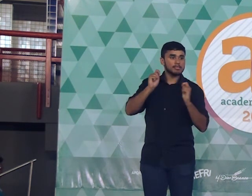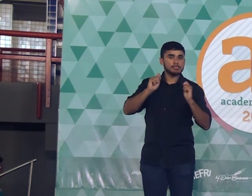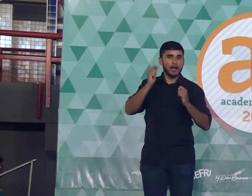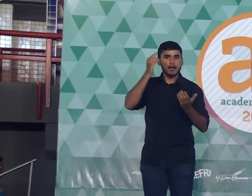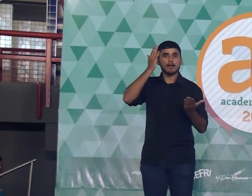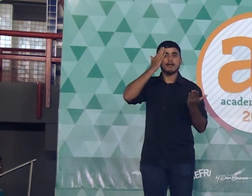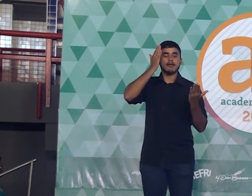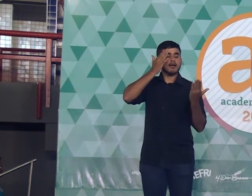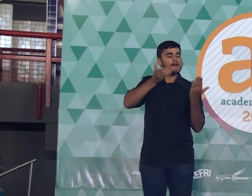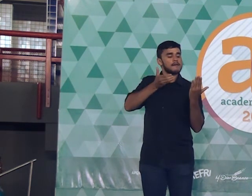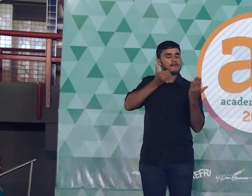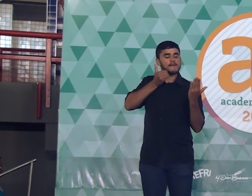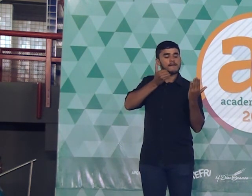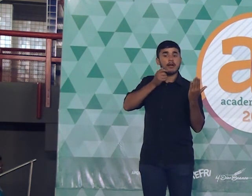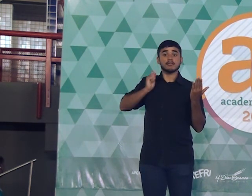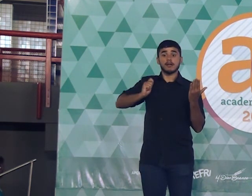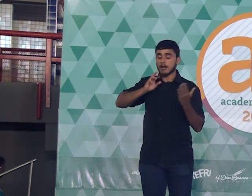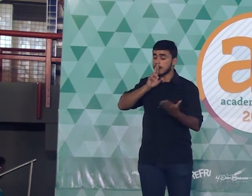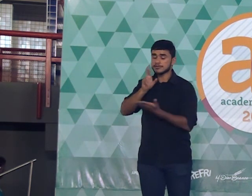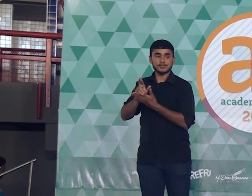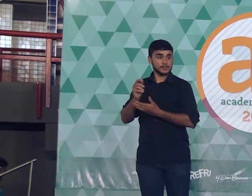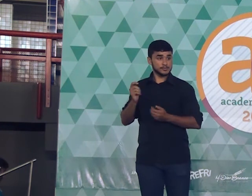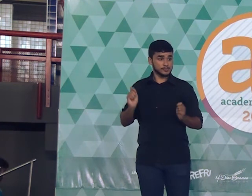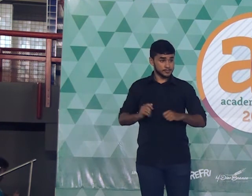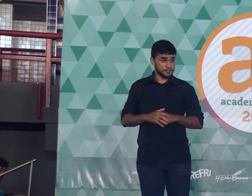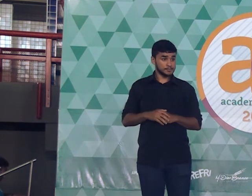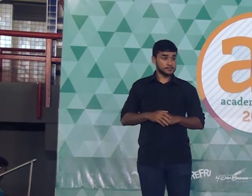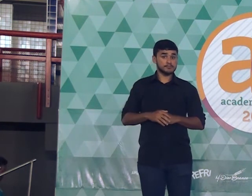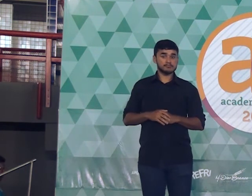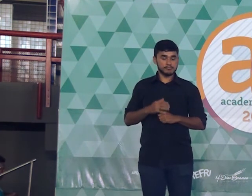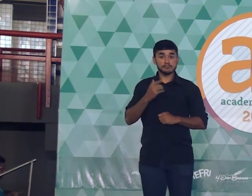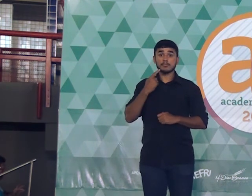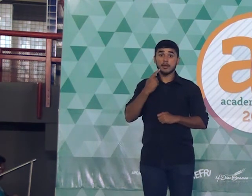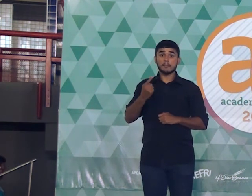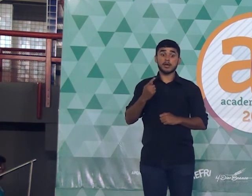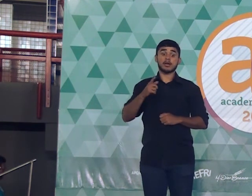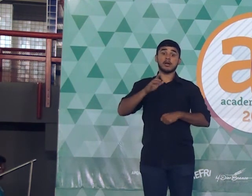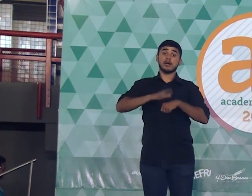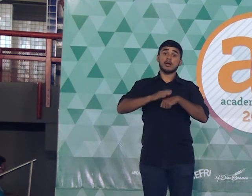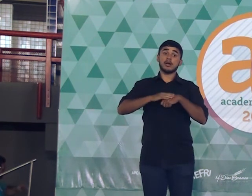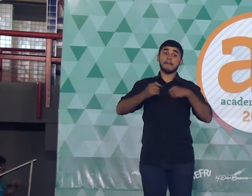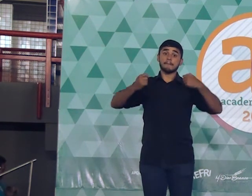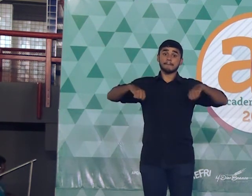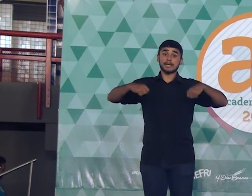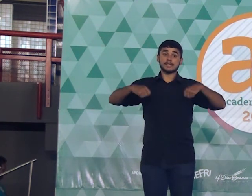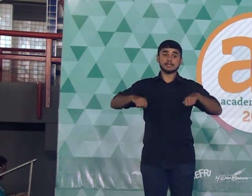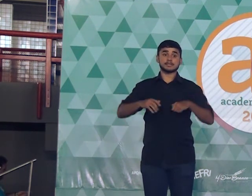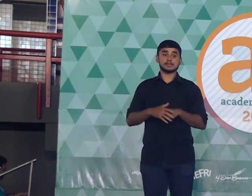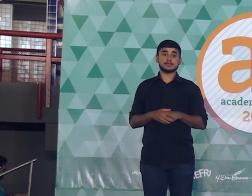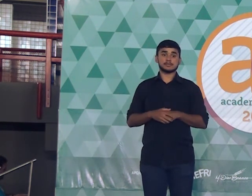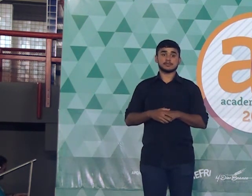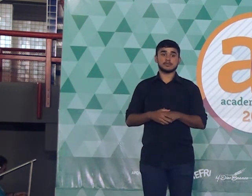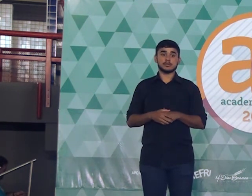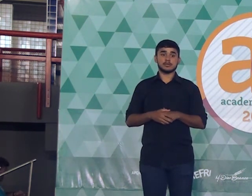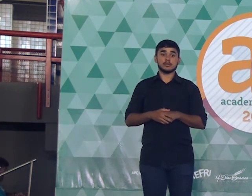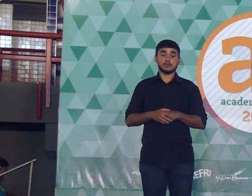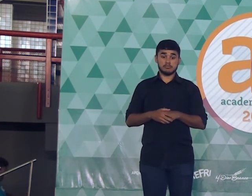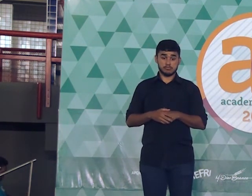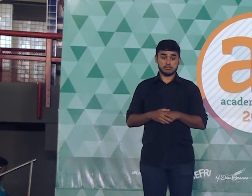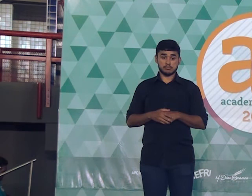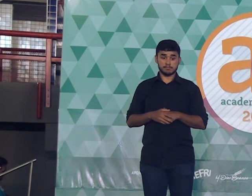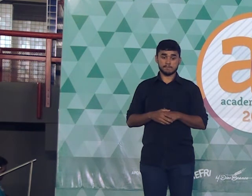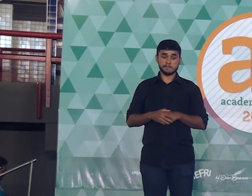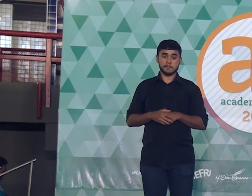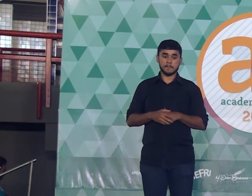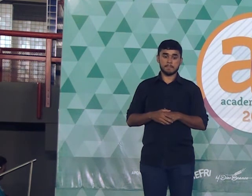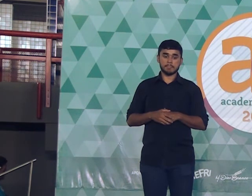tirar. Nesse caso aí, o gráfico me permite calcular exatamente as áreas. Então, base maior mais base